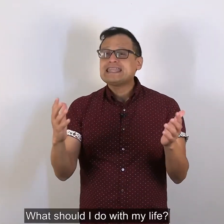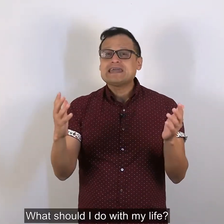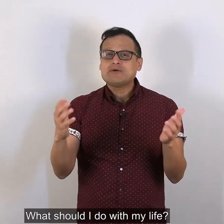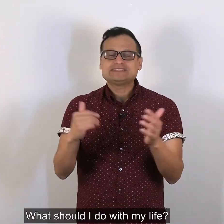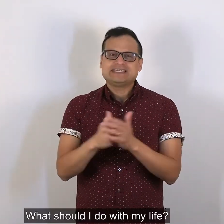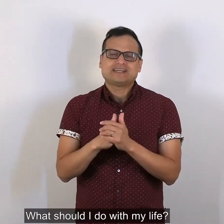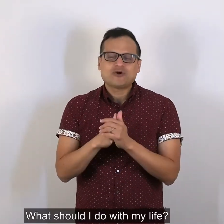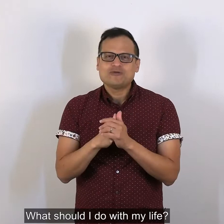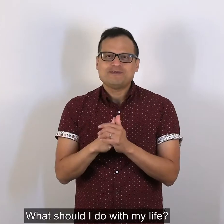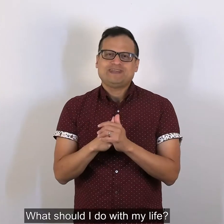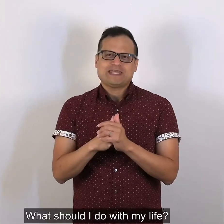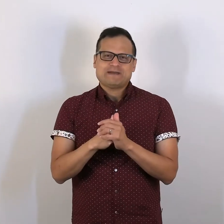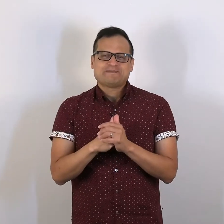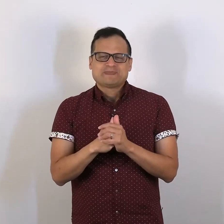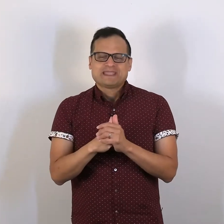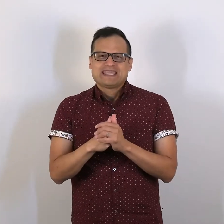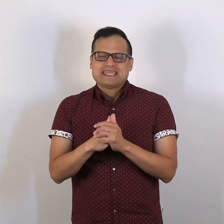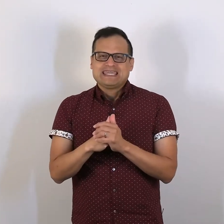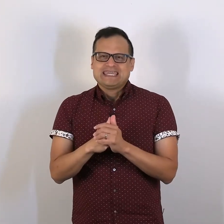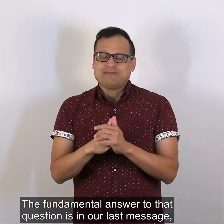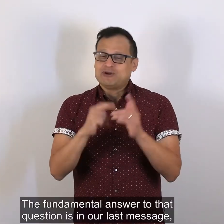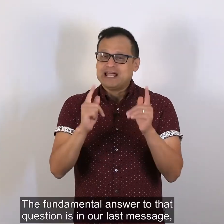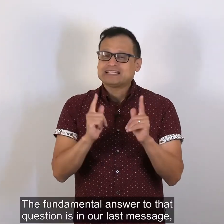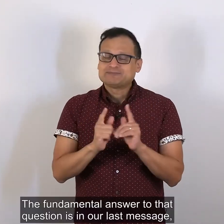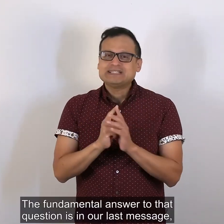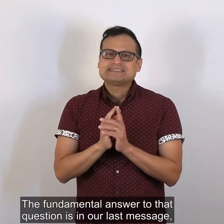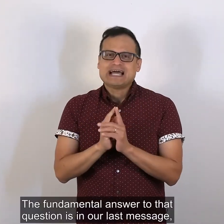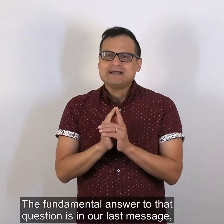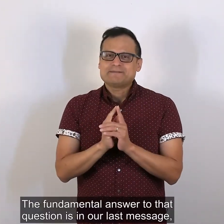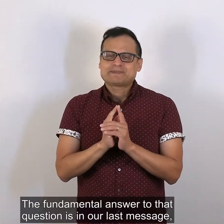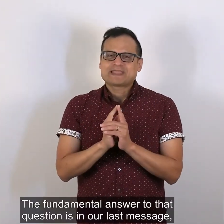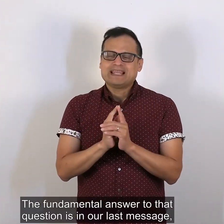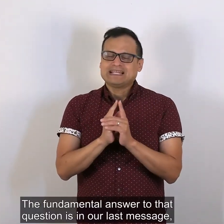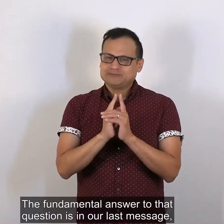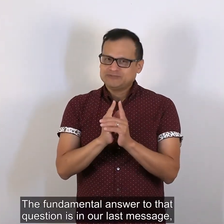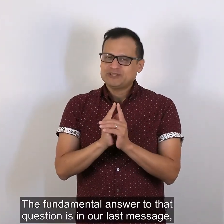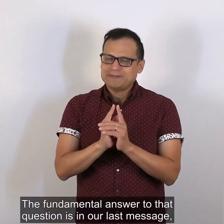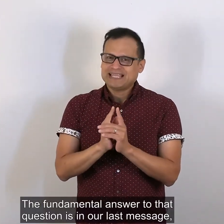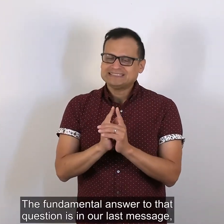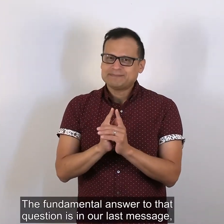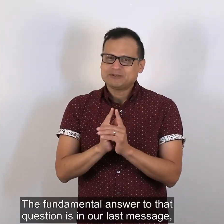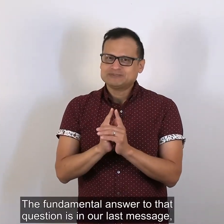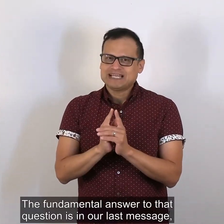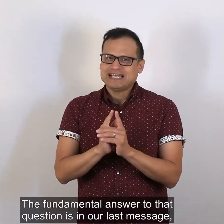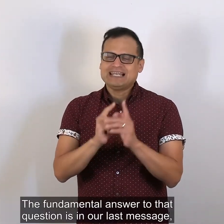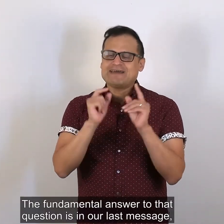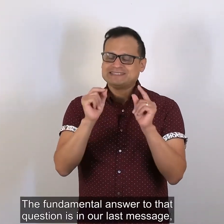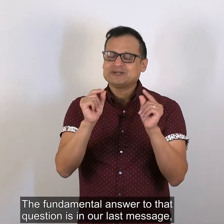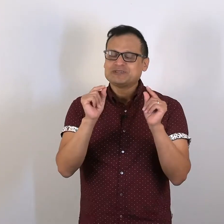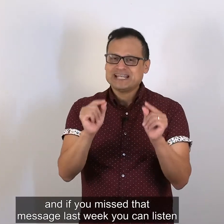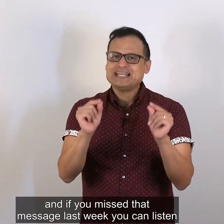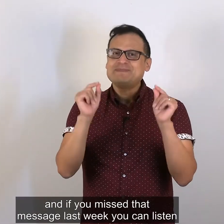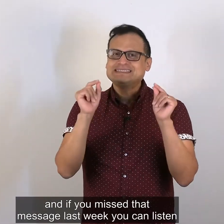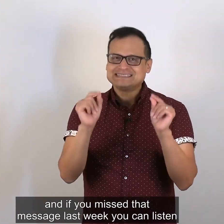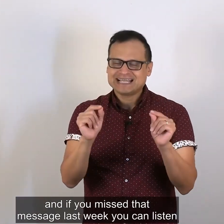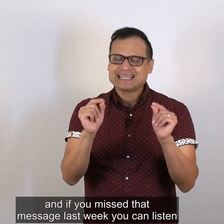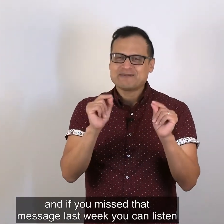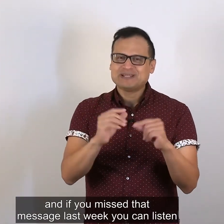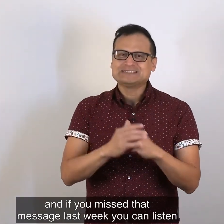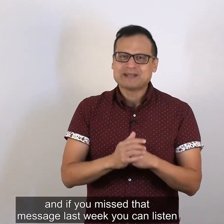debo hacer con mi vida? Y bueno, la respuesta fundamental a esa pregunta la vas a encontrar en el mensaje que vimos la semana